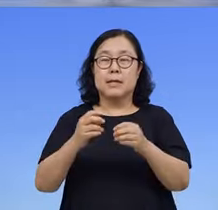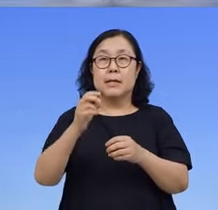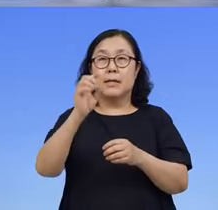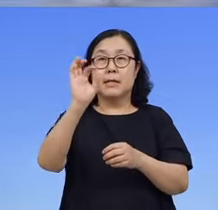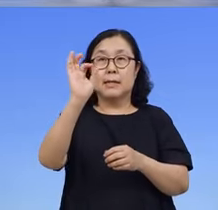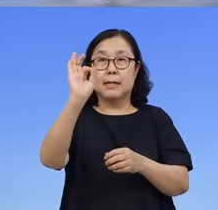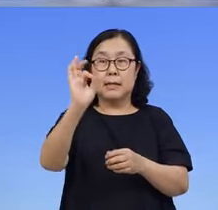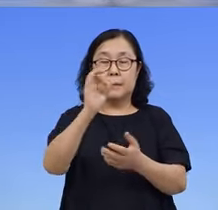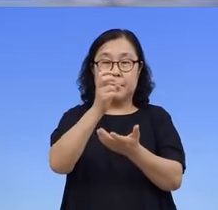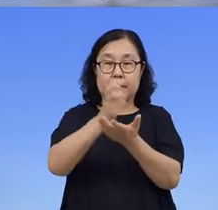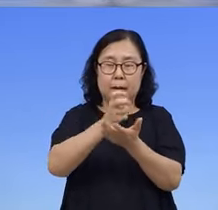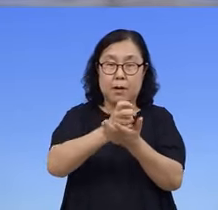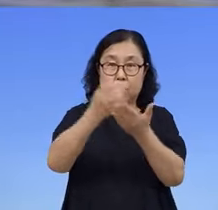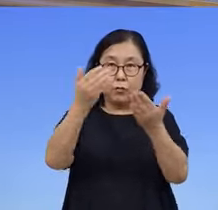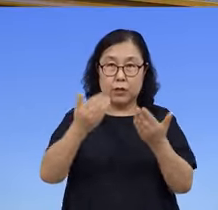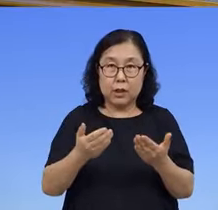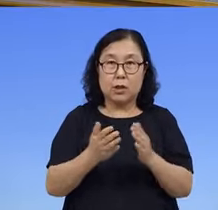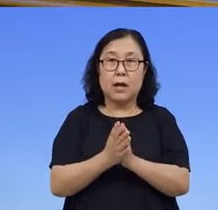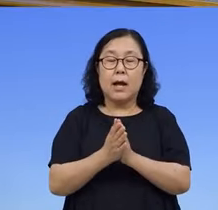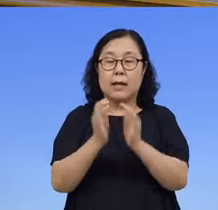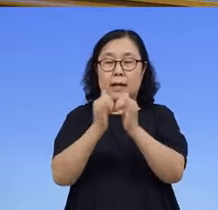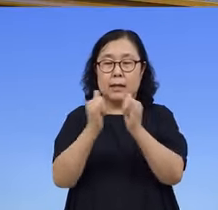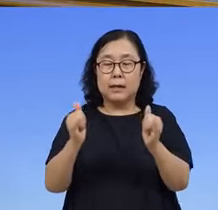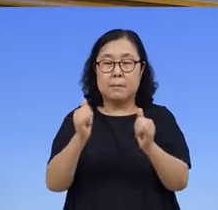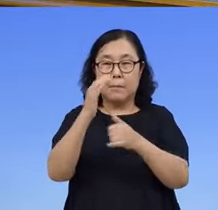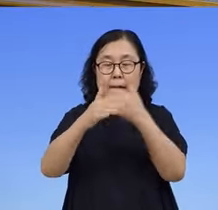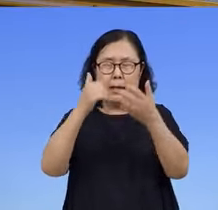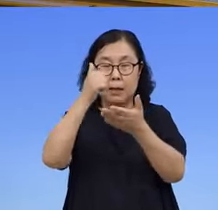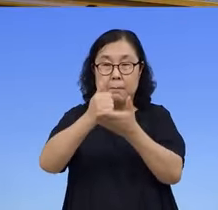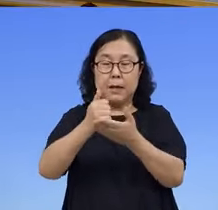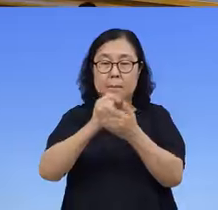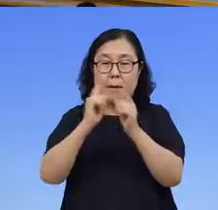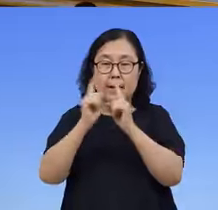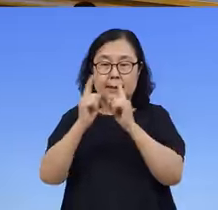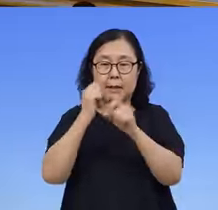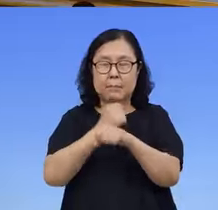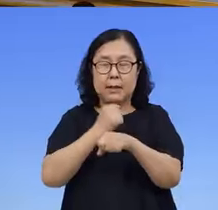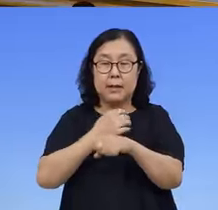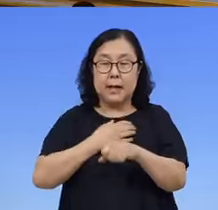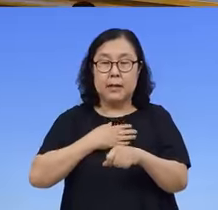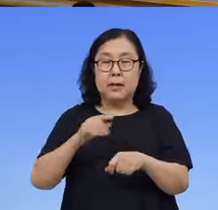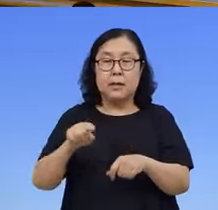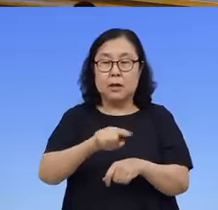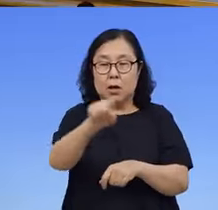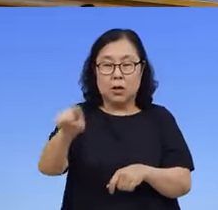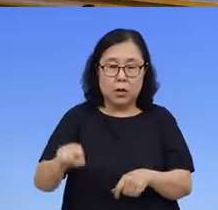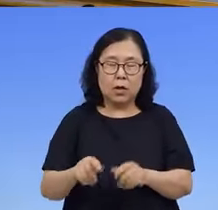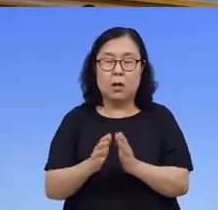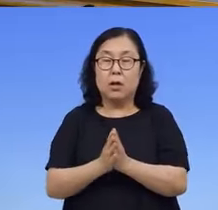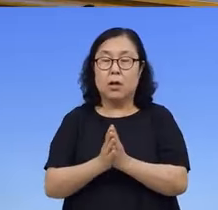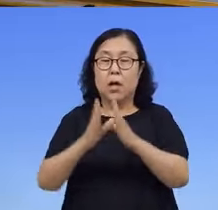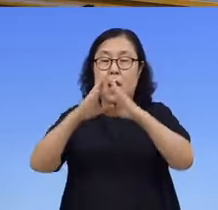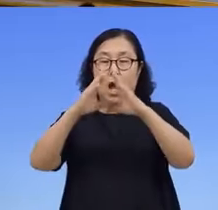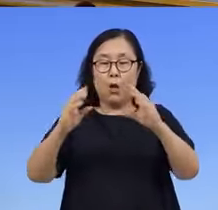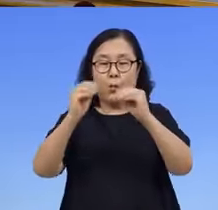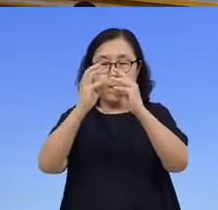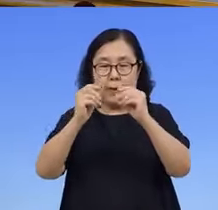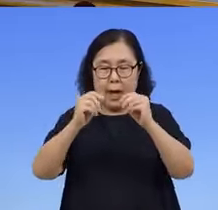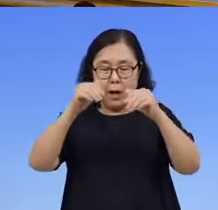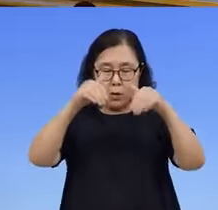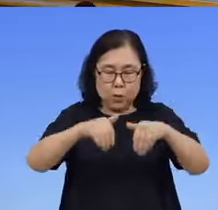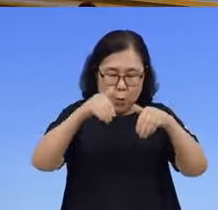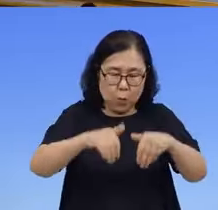십계명을 주시기 전에 출애굽기 20장 1절 2절 하나님이 이 모든 말씀으로 말씀하여 이르시되 나는 너를 애굽 땅 종되었던